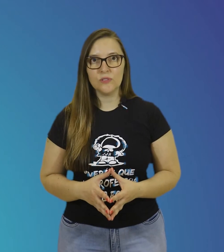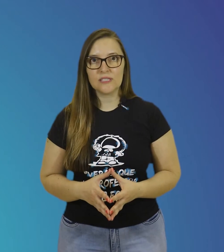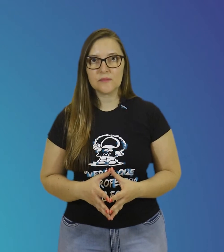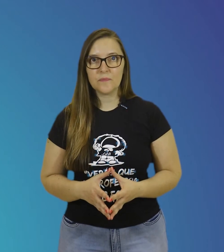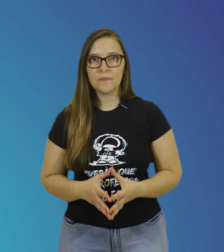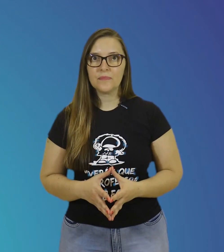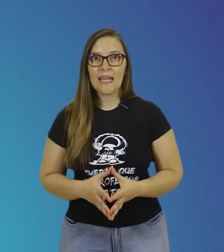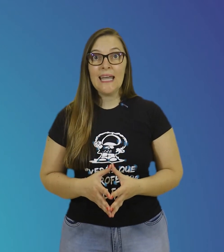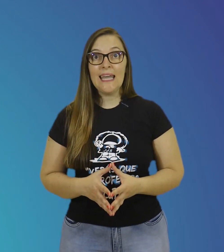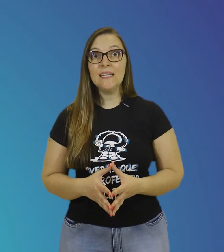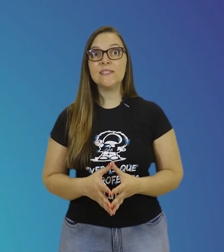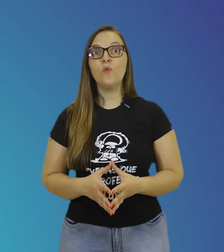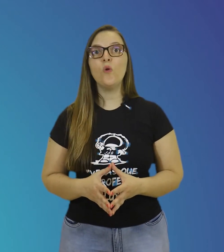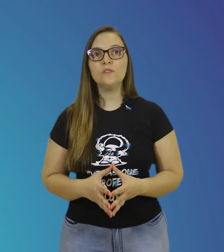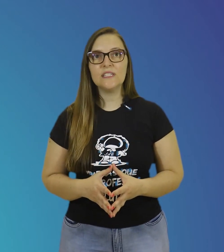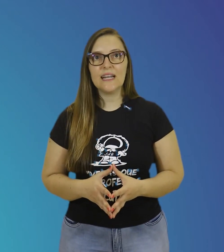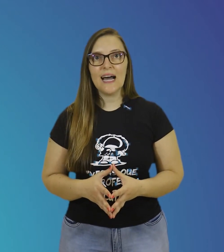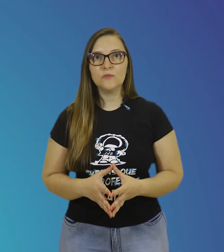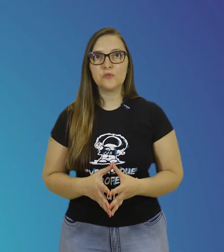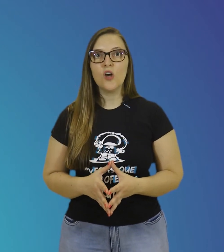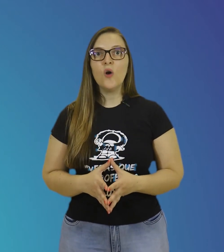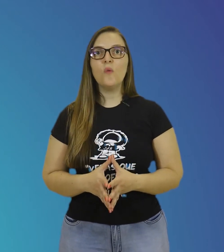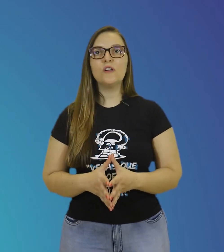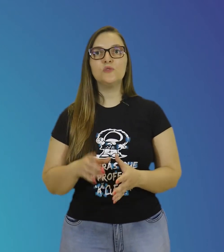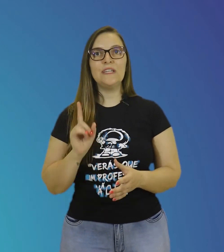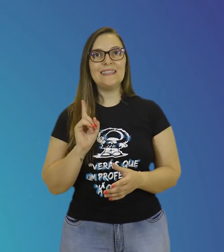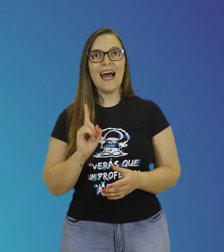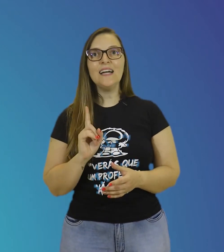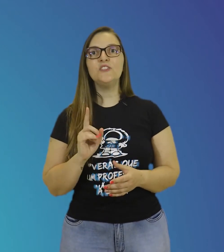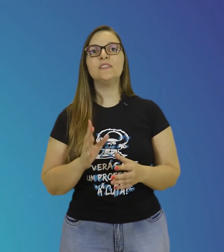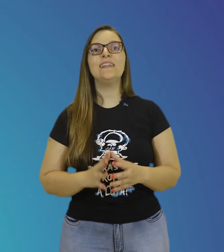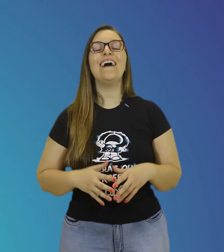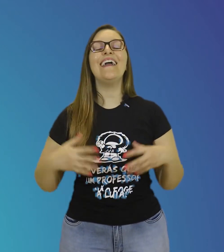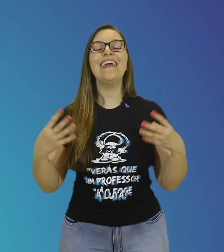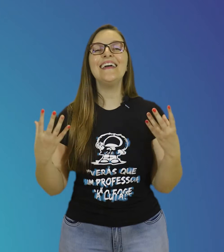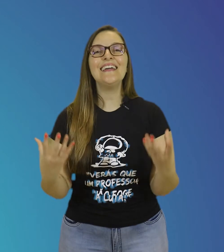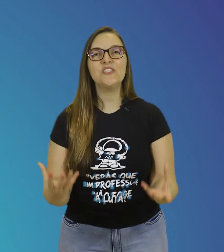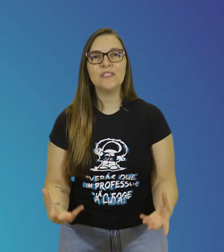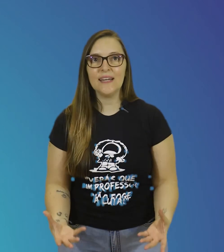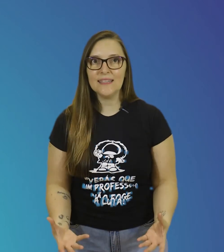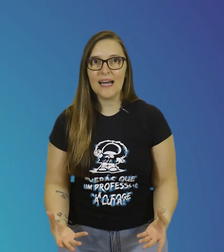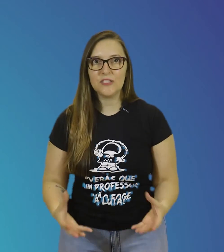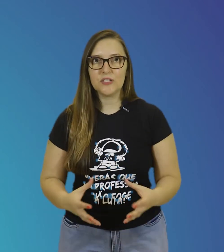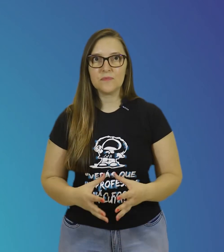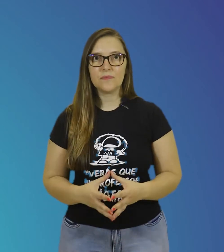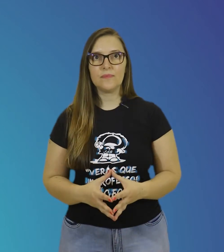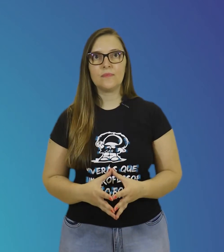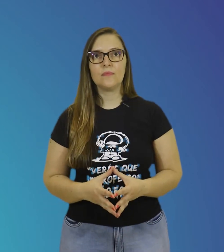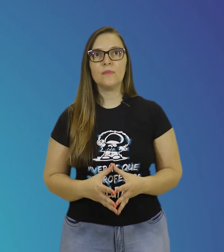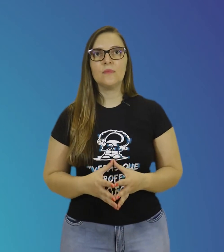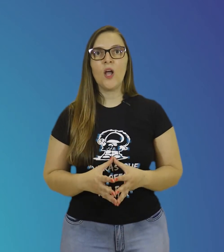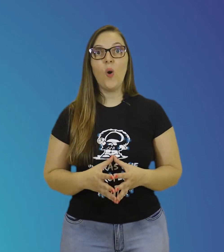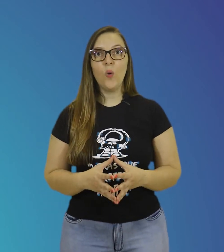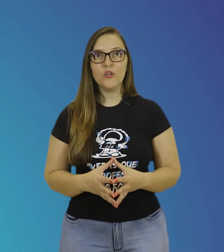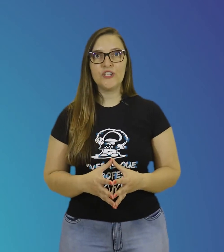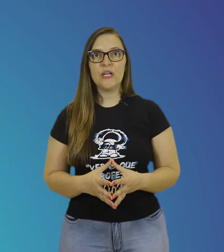núcleo das células. Eles são considerados como as unidades da hereditariedade.